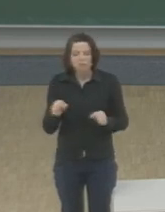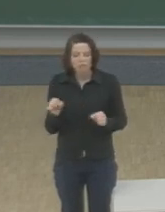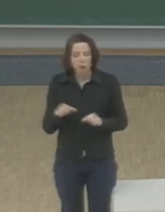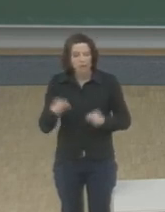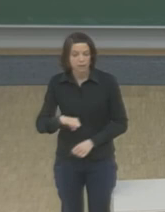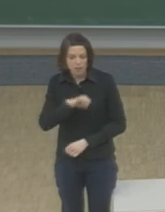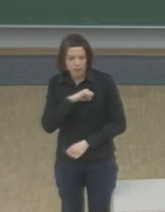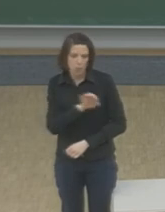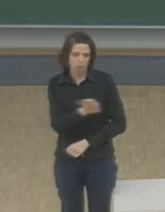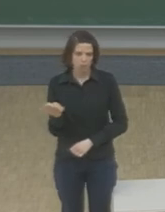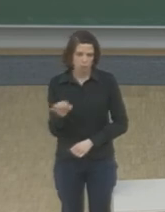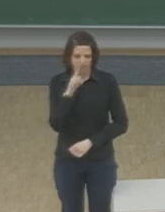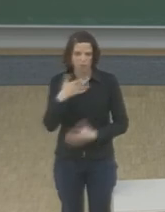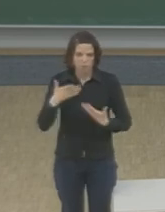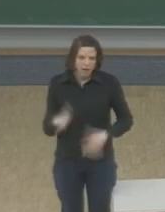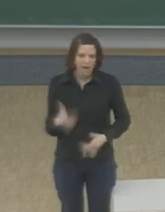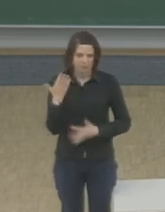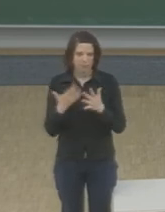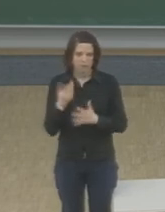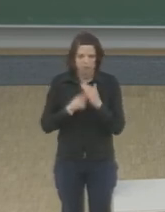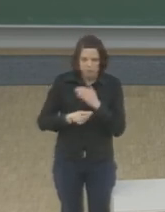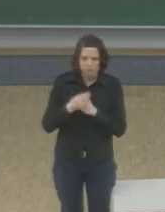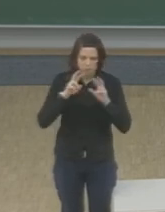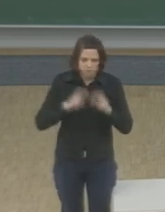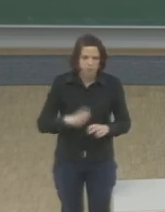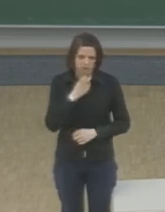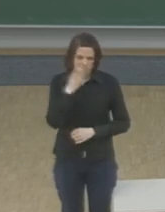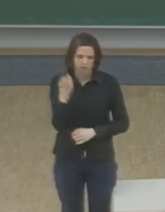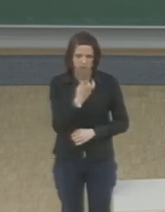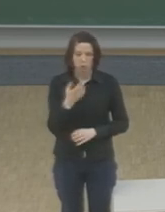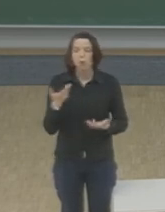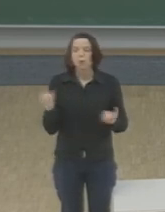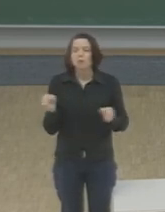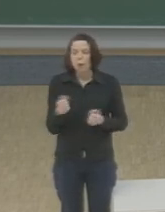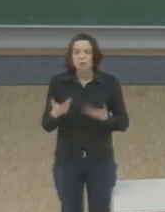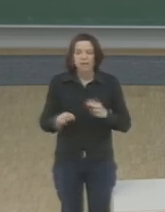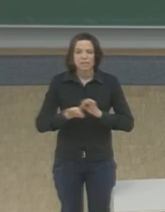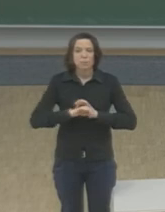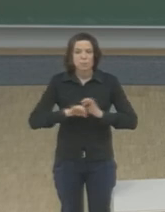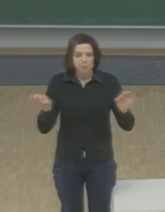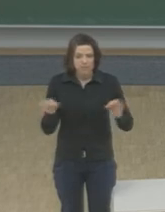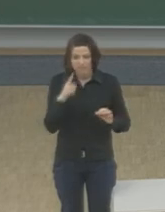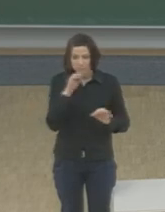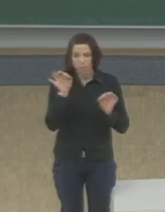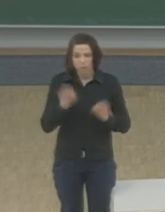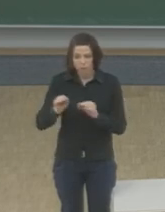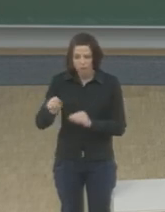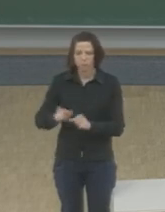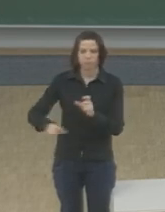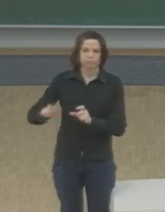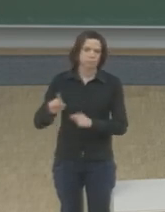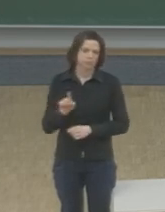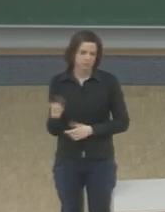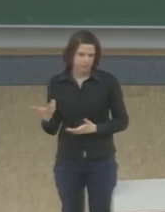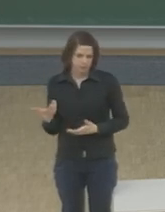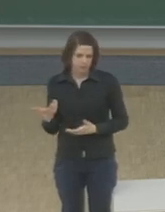Mathematik einzulassen und wo es besser sein kann, sich der Anwendung von Mathematik zu verweigern. Wir sollten